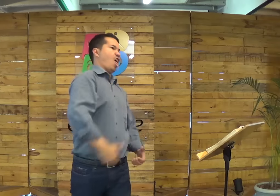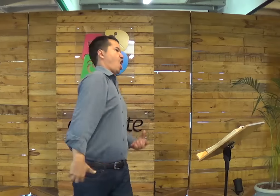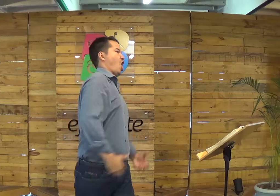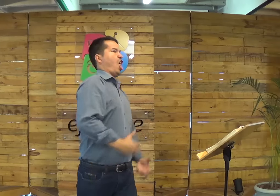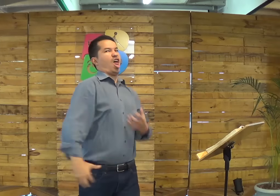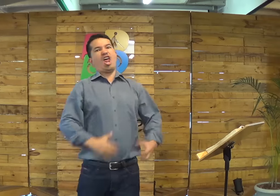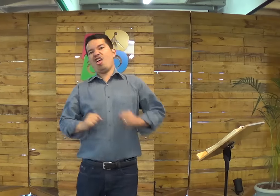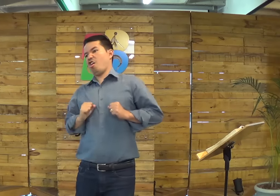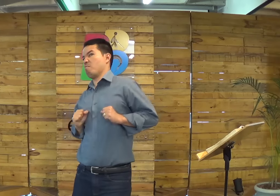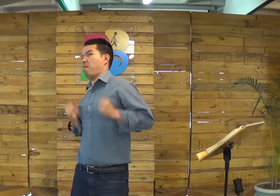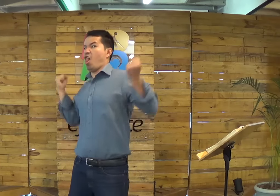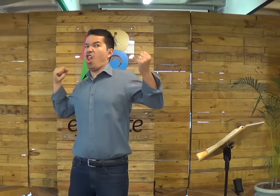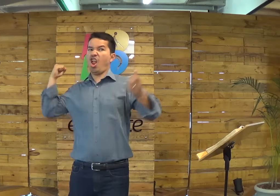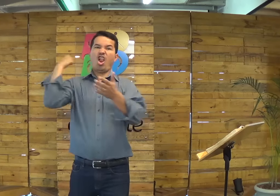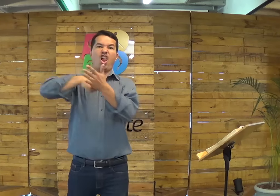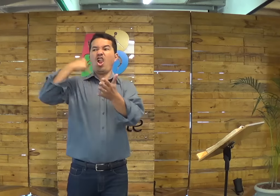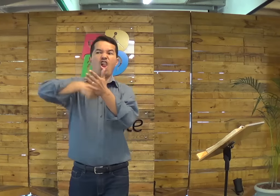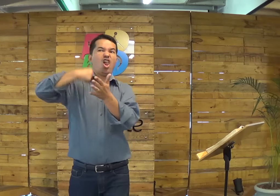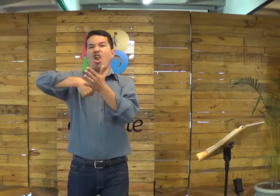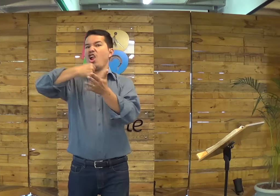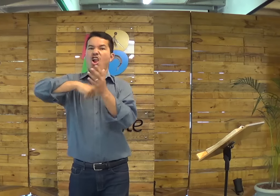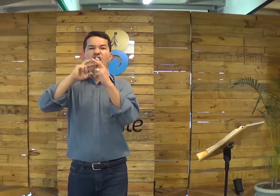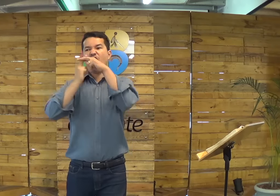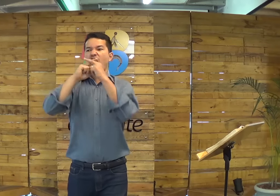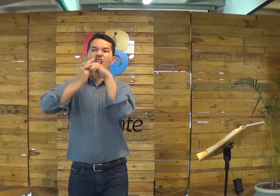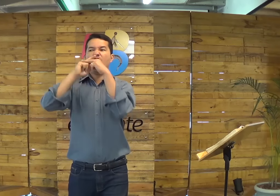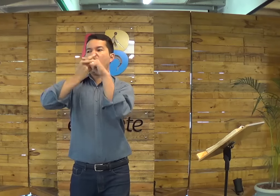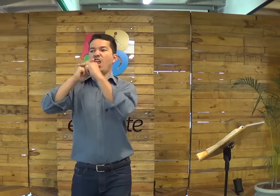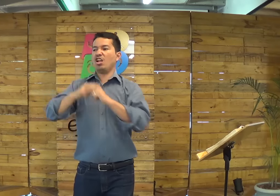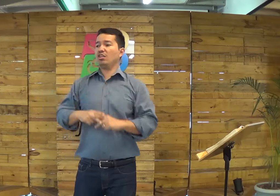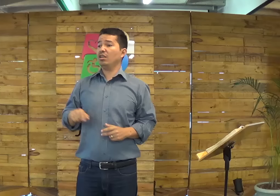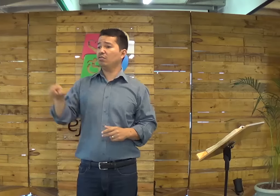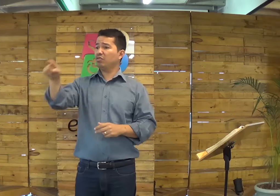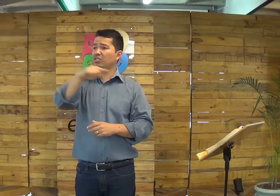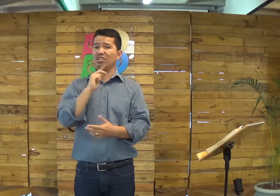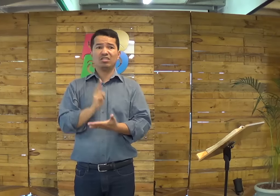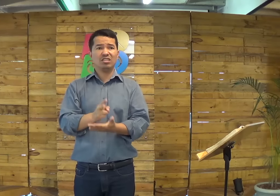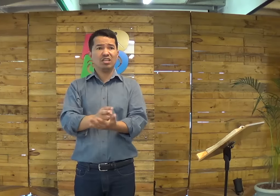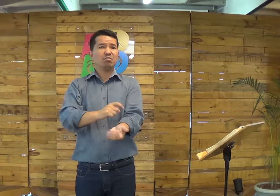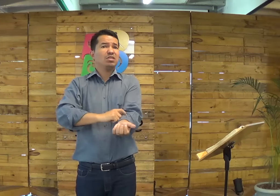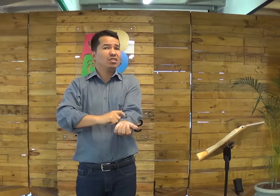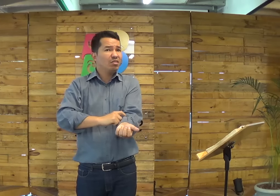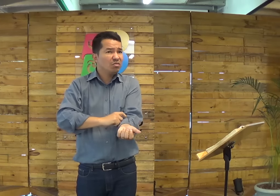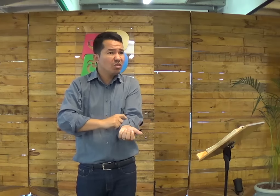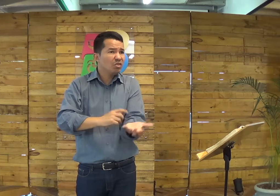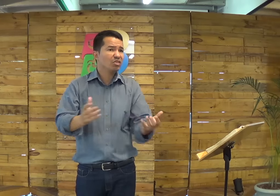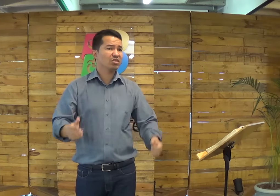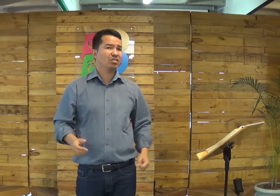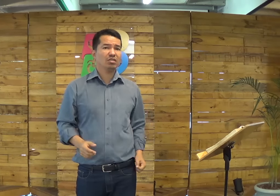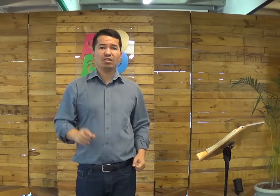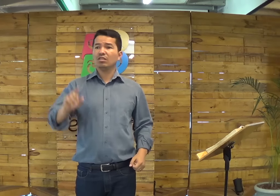e né e querer bricar e explodir e bater nas pessoas e e você sempre tá